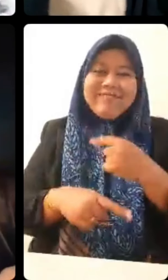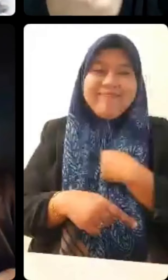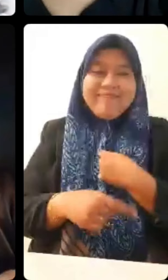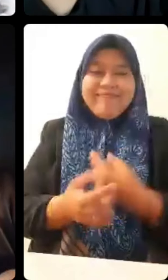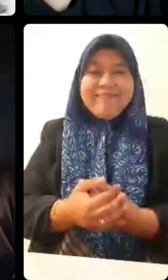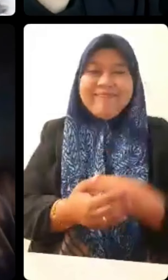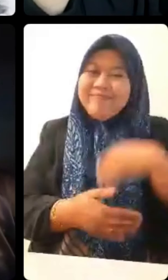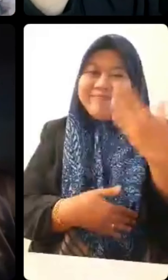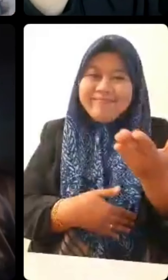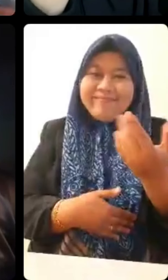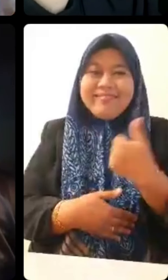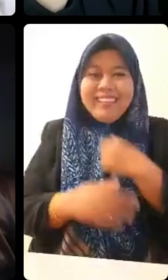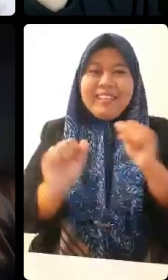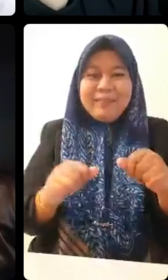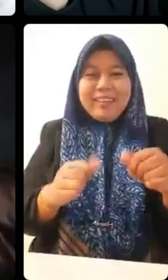nanti.